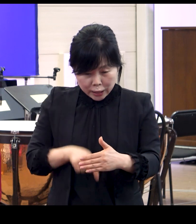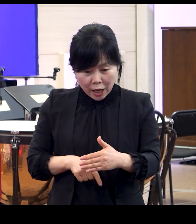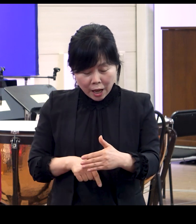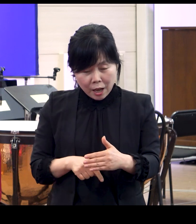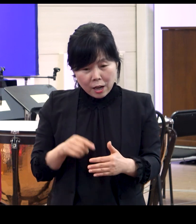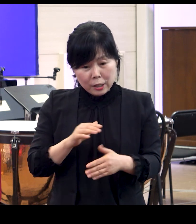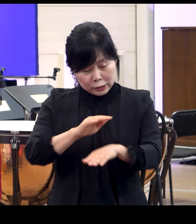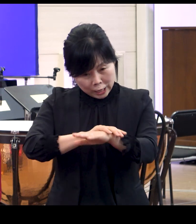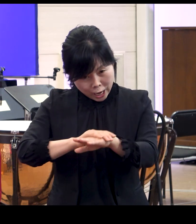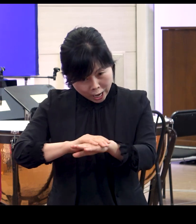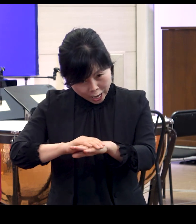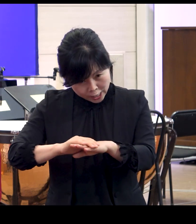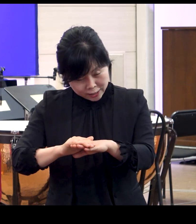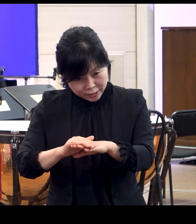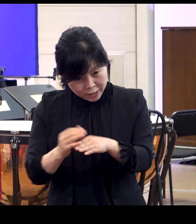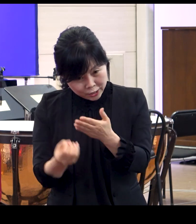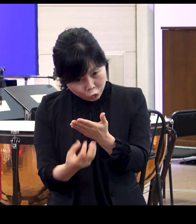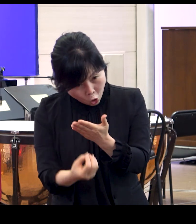찔러보신 자리라는 거예요.